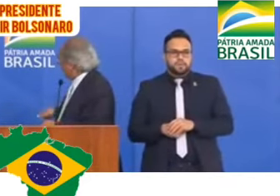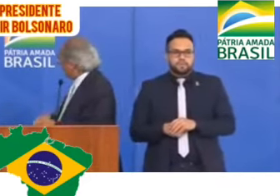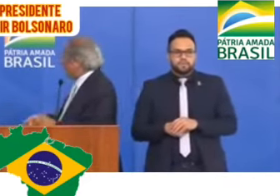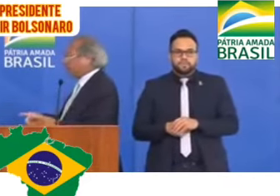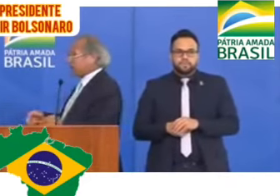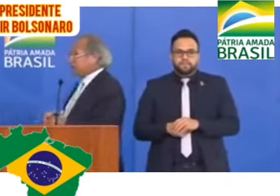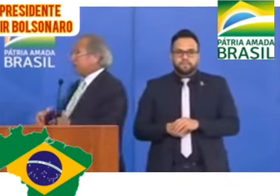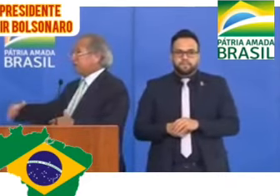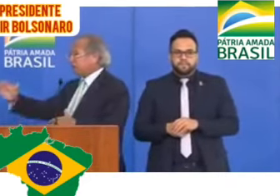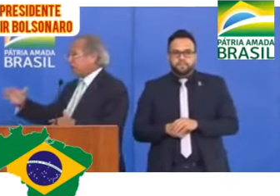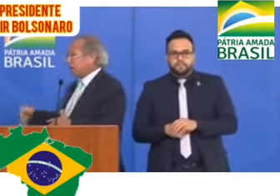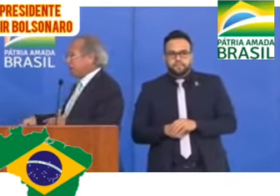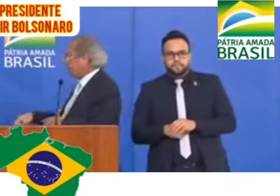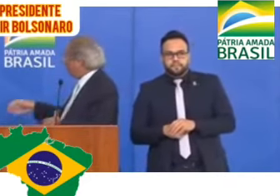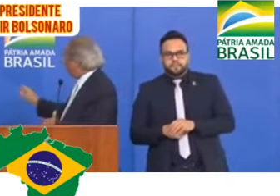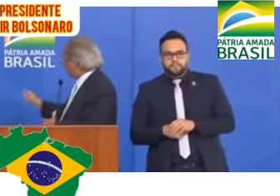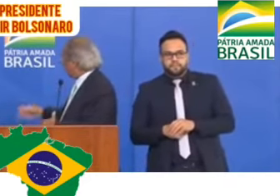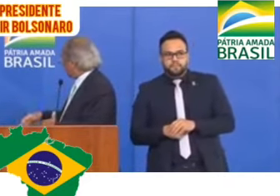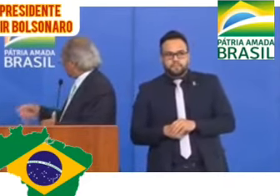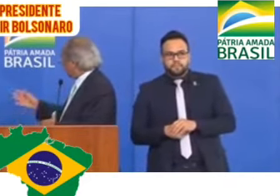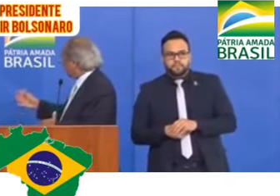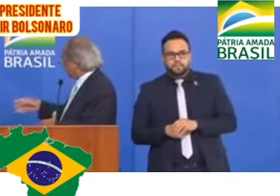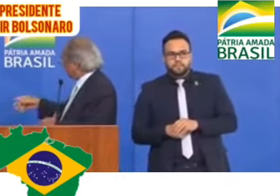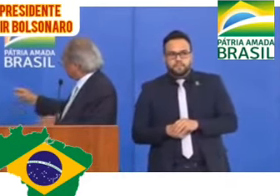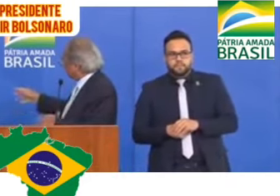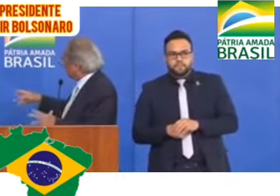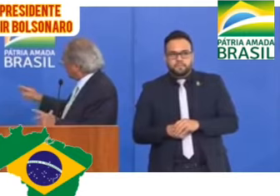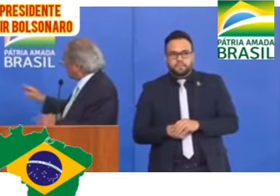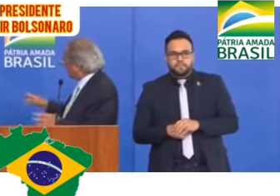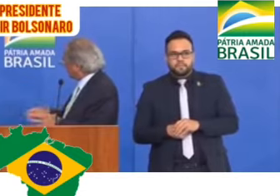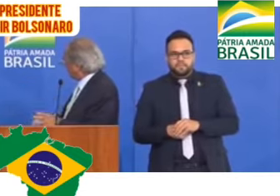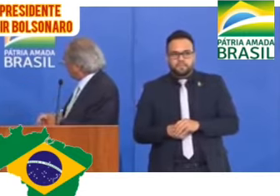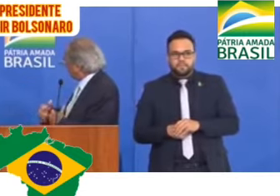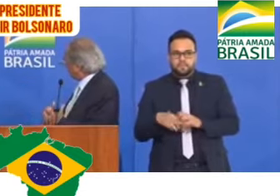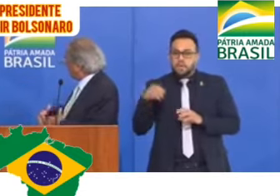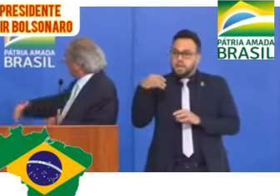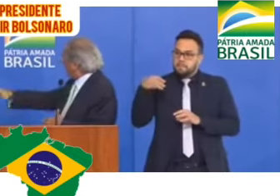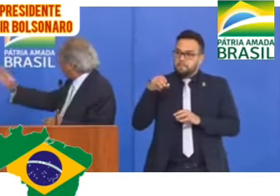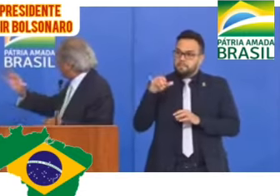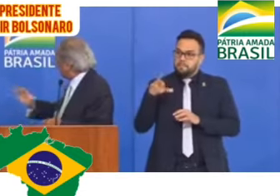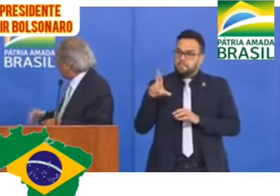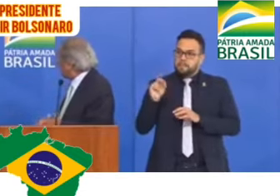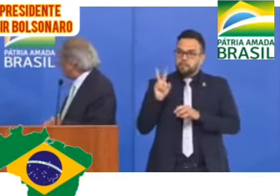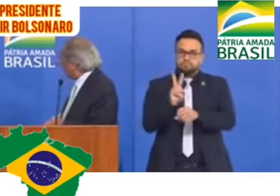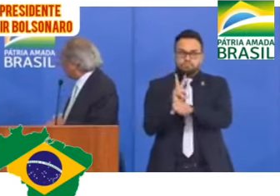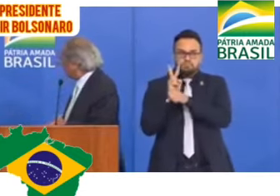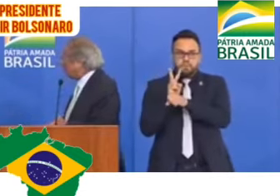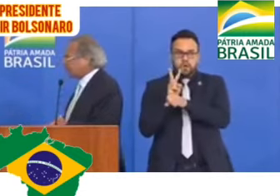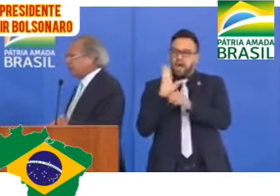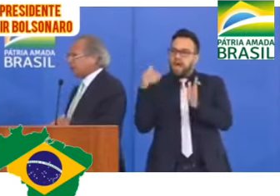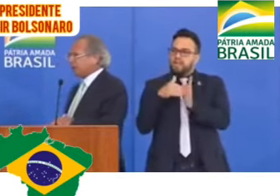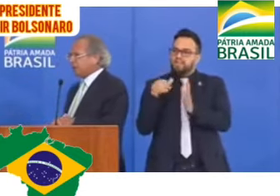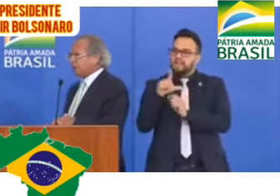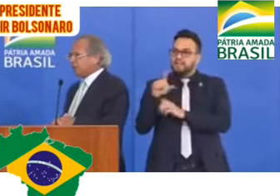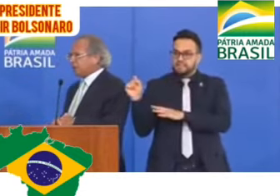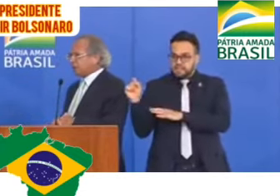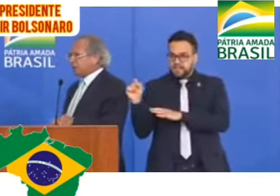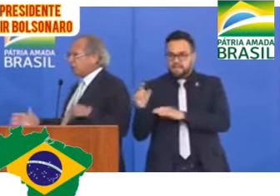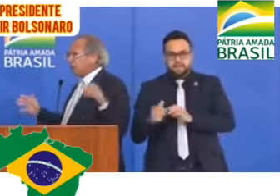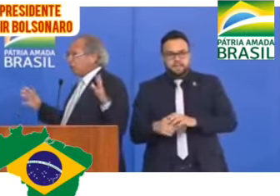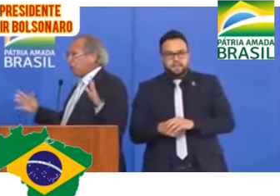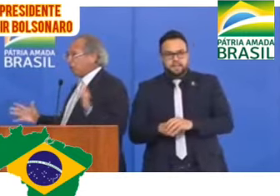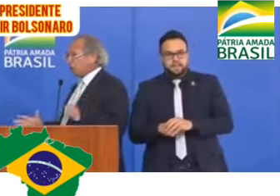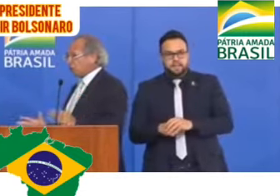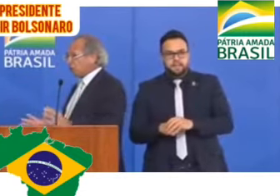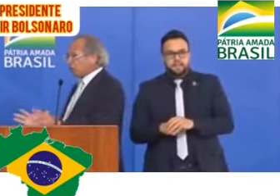100 bilhões de crédito que devem ser alavancados, podem trazer aí, na verdade são 20, 30, 40 bilhões, que alavancados dão 100 e poucos bilhões.